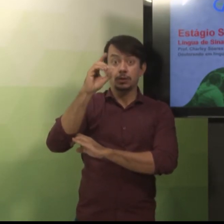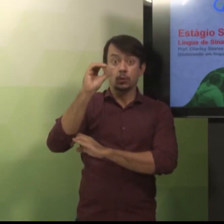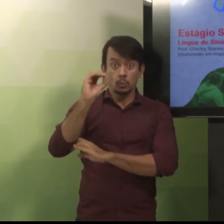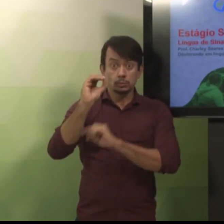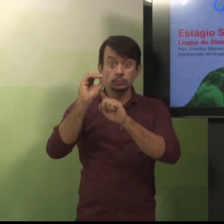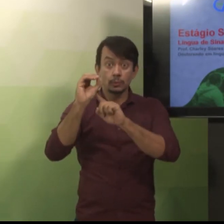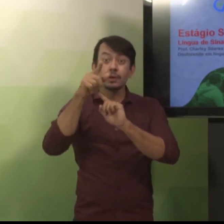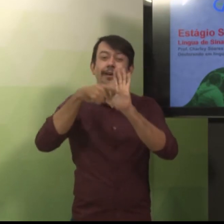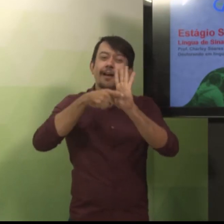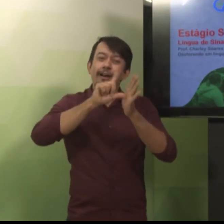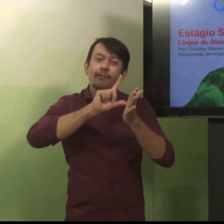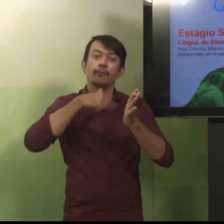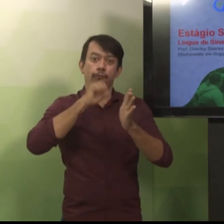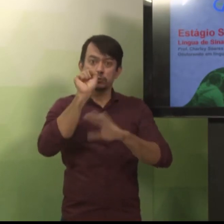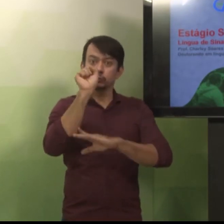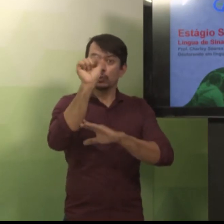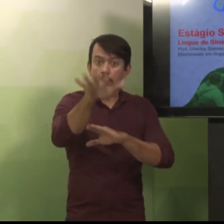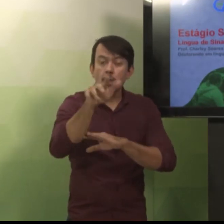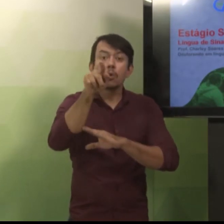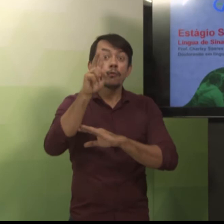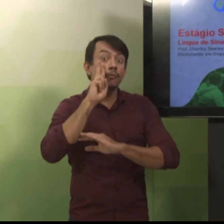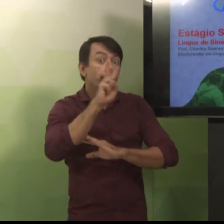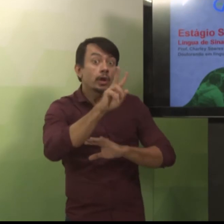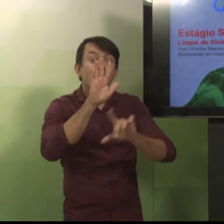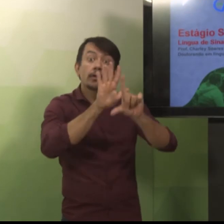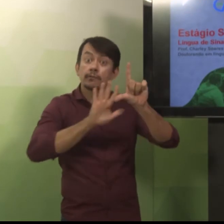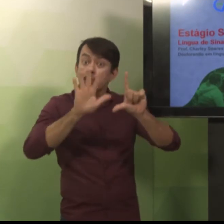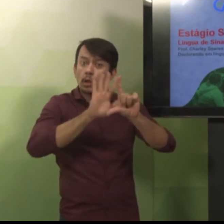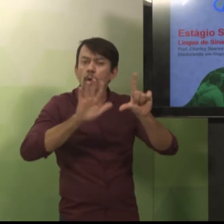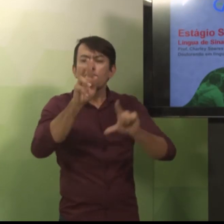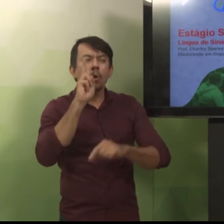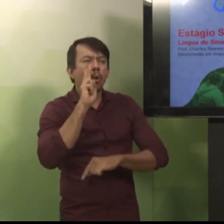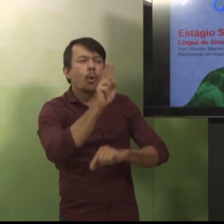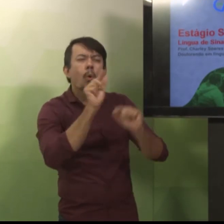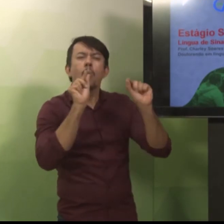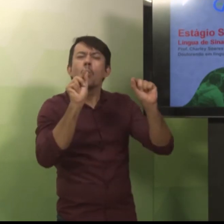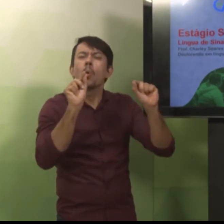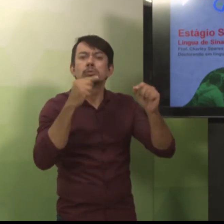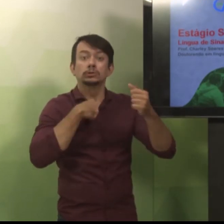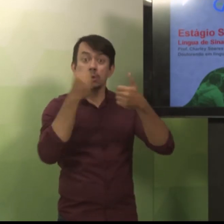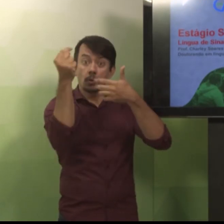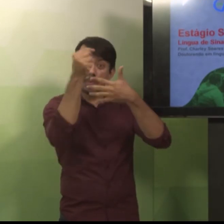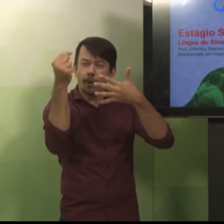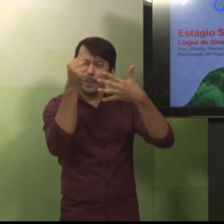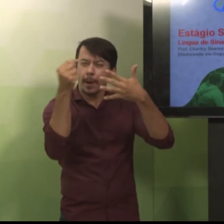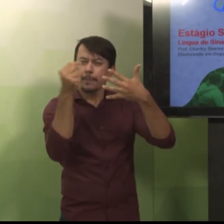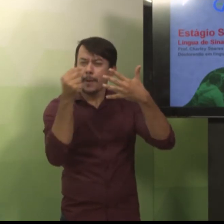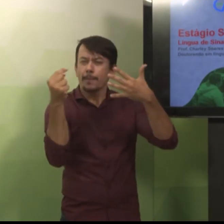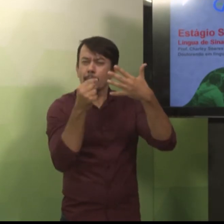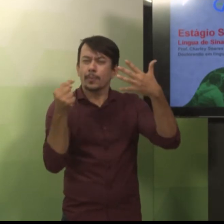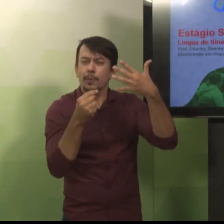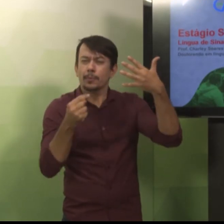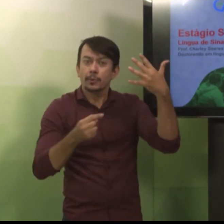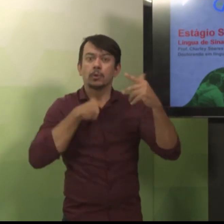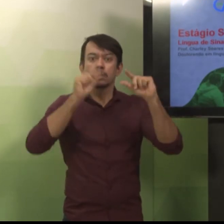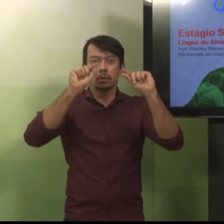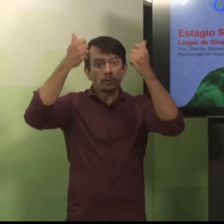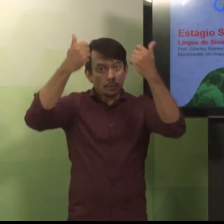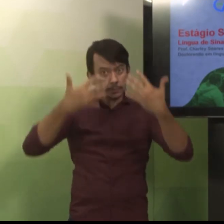que leiam o comunicado, vou mandar para vocês no AVA, vejam algumas especificações,